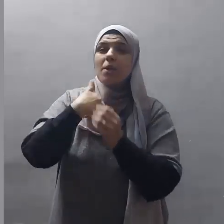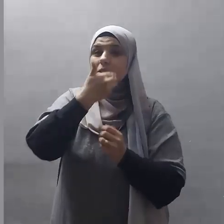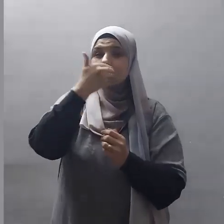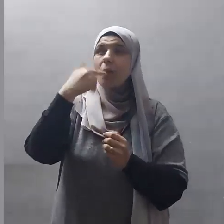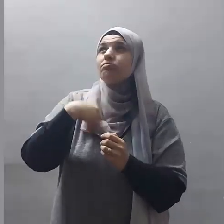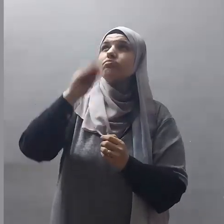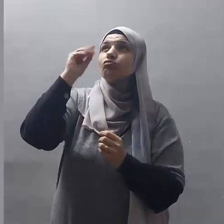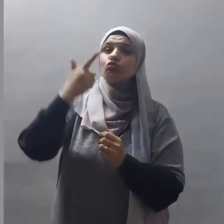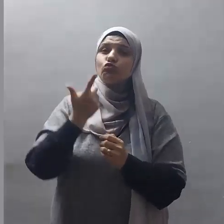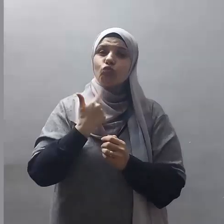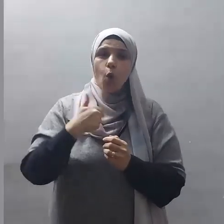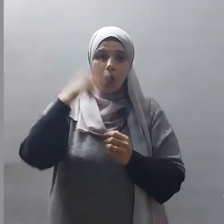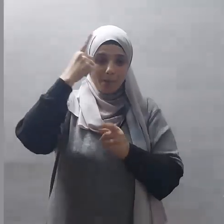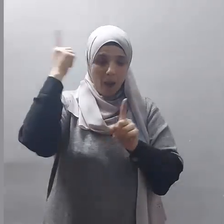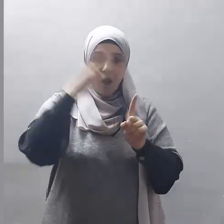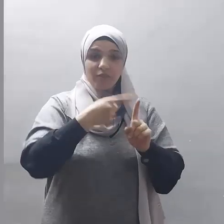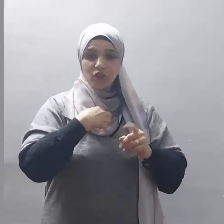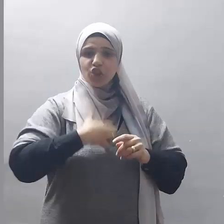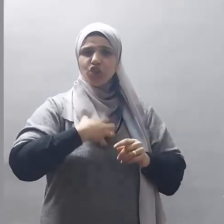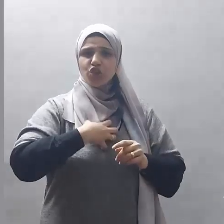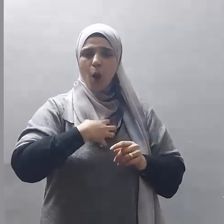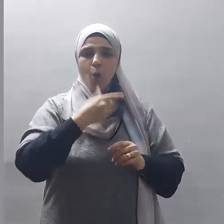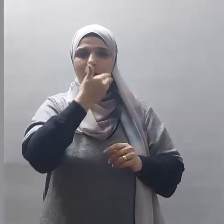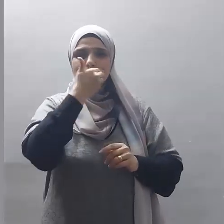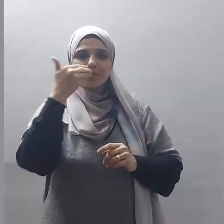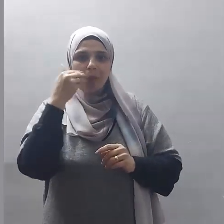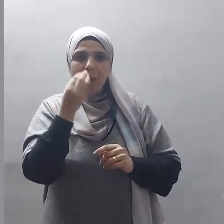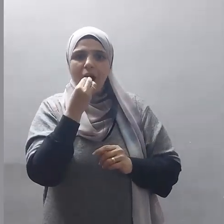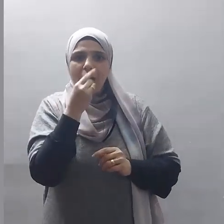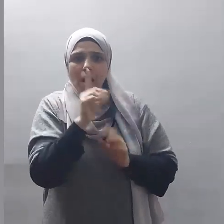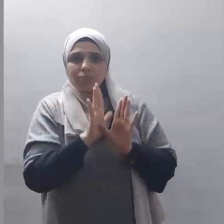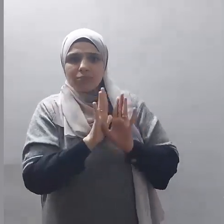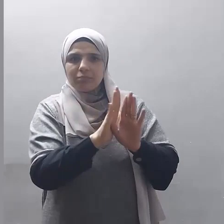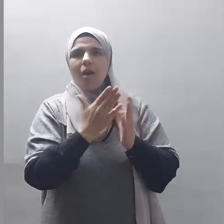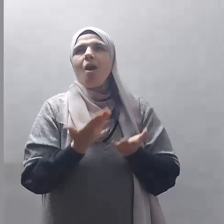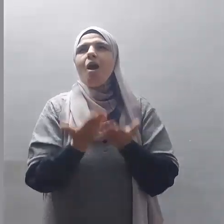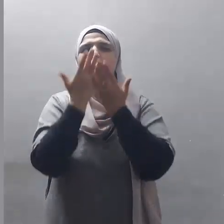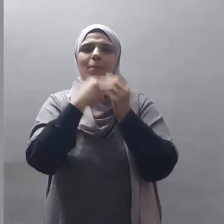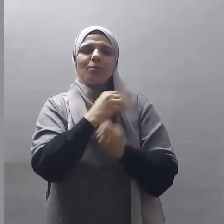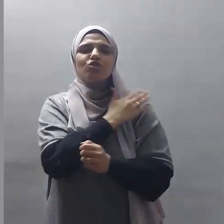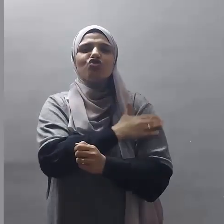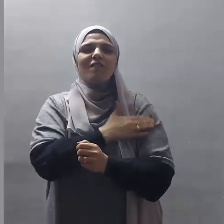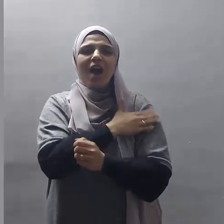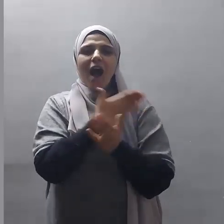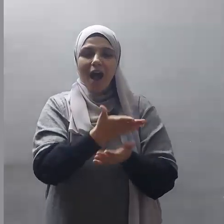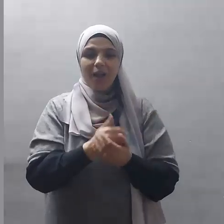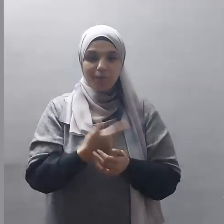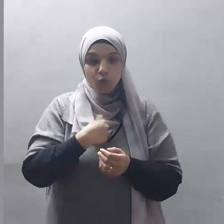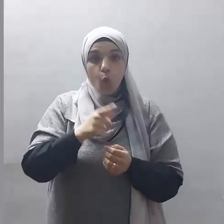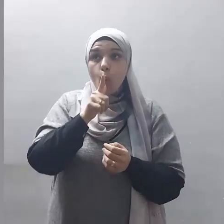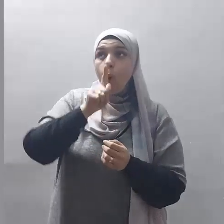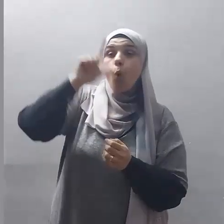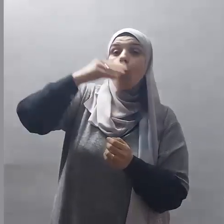الطعام والشهوات بالنهار فشفعني فيه. ويقول القرآن: منعته النوم